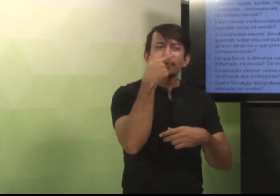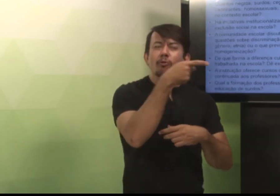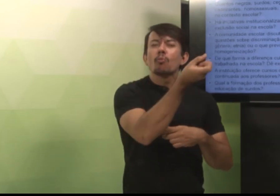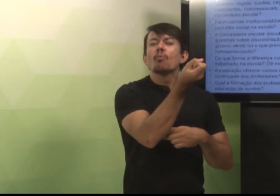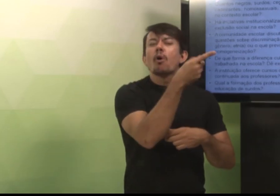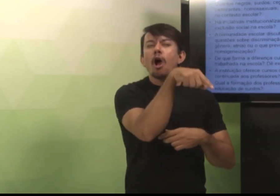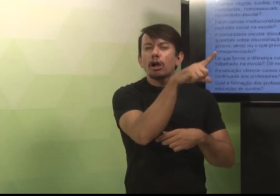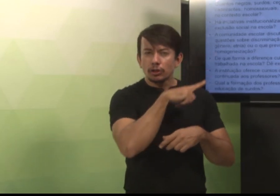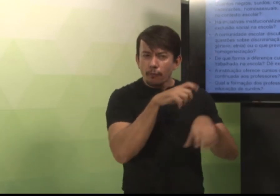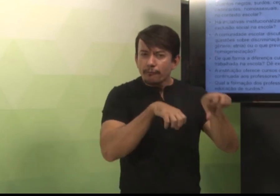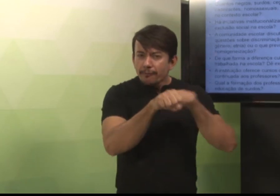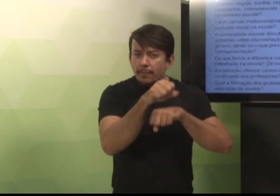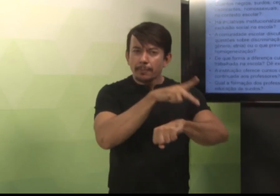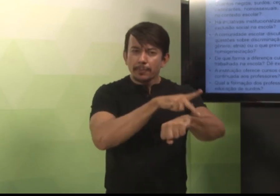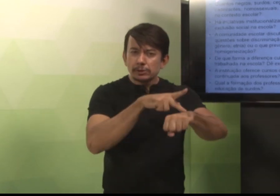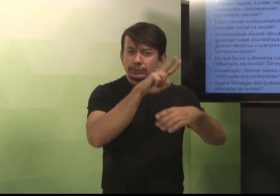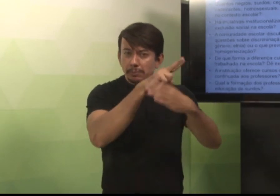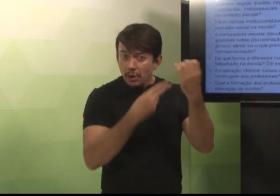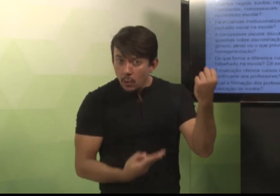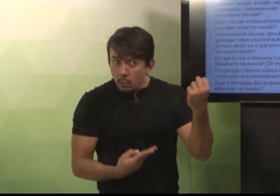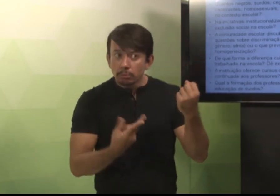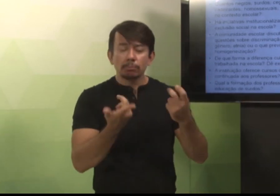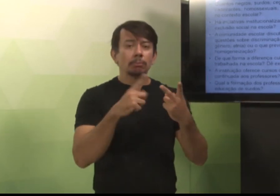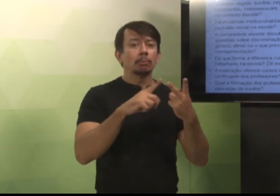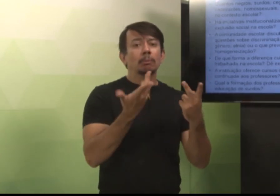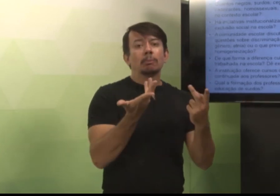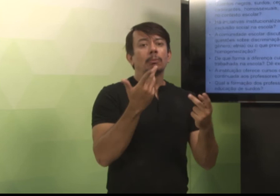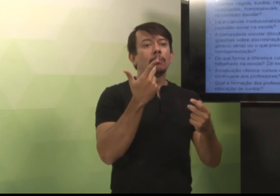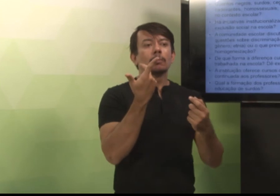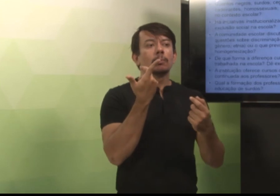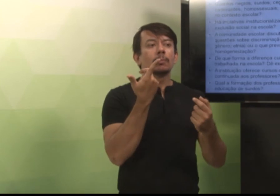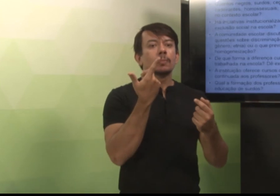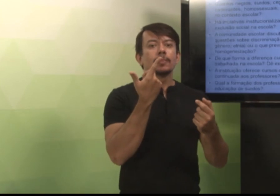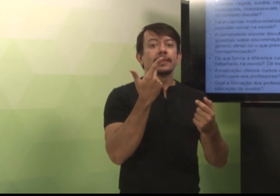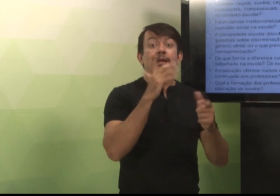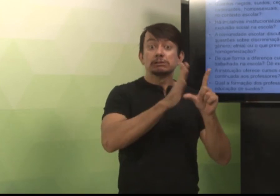Os professores são formados em pedagogia bilíngue,